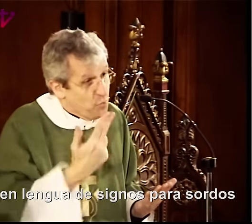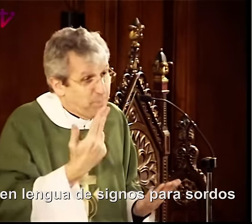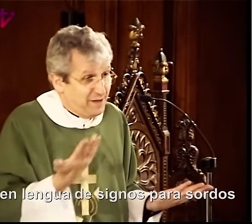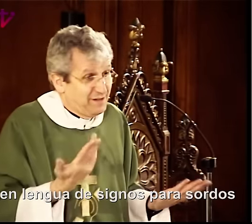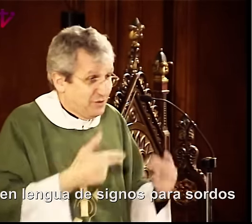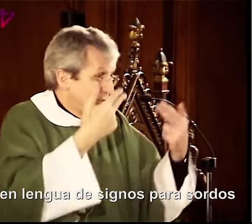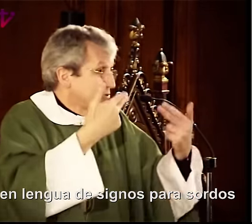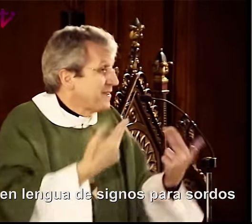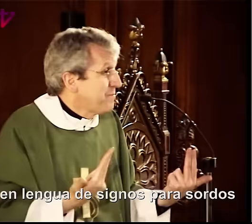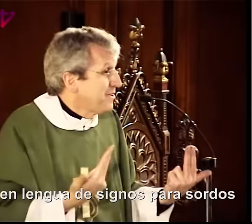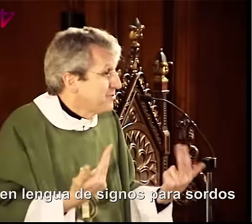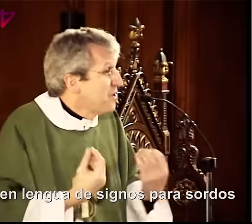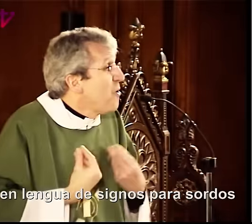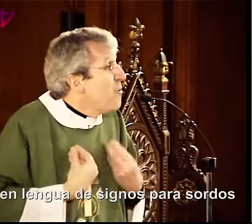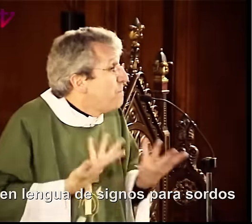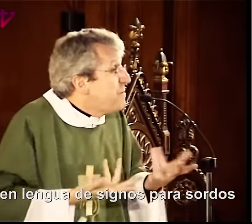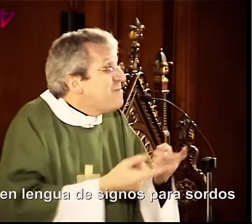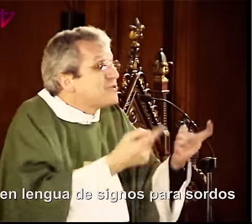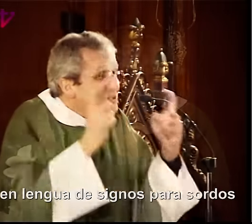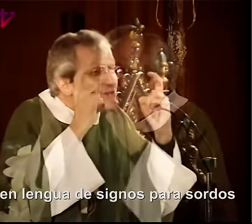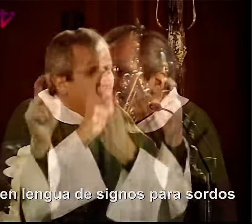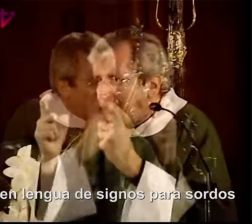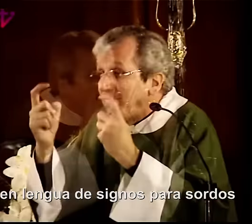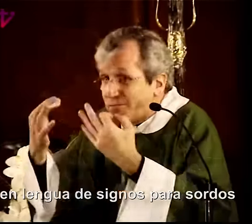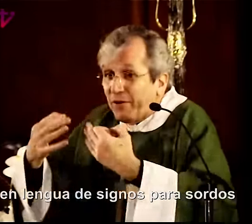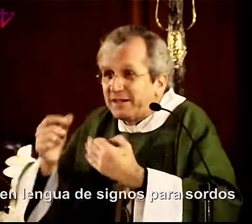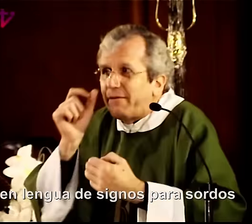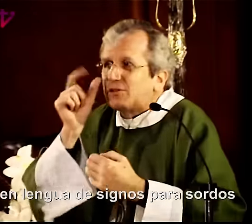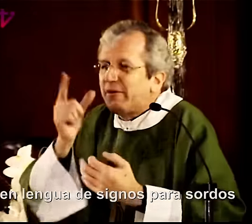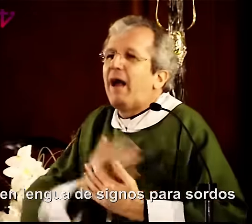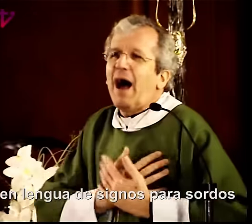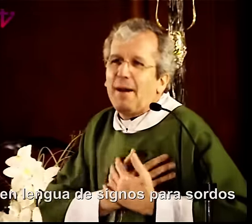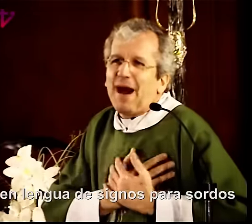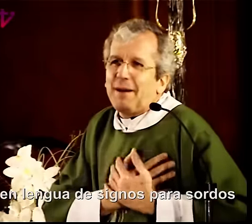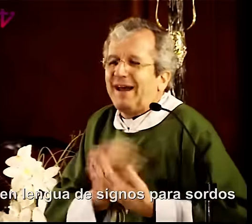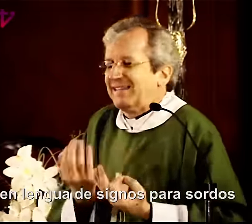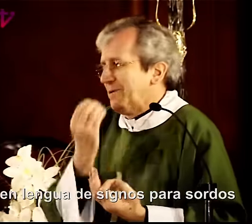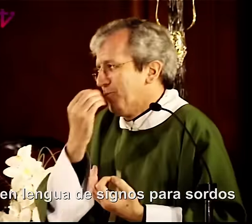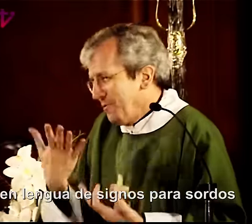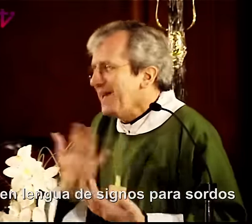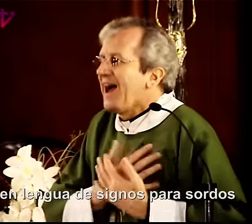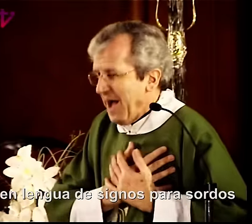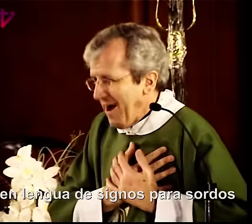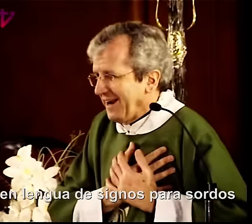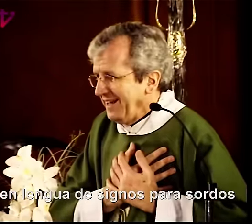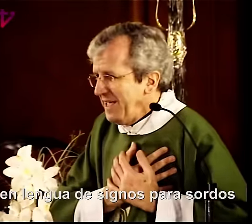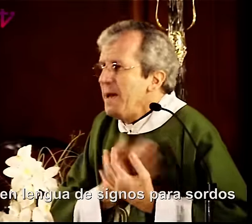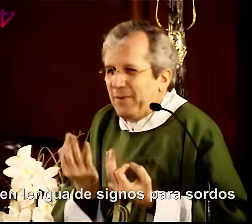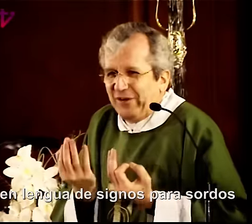cumplen los mandamientos, vivimos, nos esforzamos por saber descubrir que amar, sí, muy bien, amar, pero ¿qué